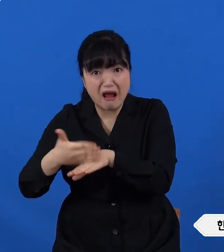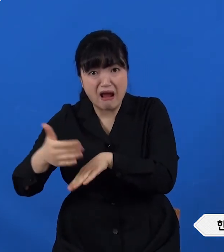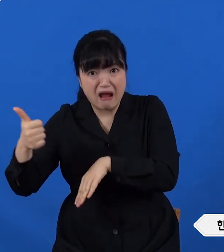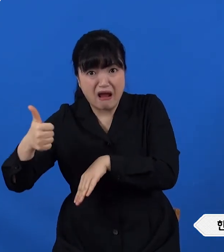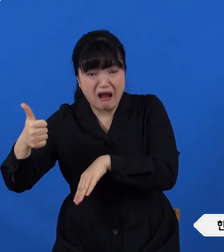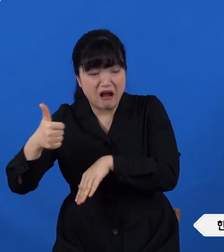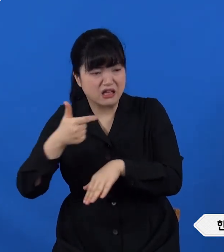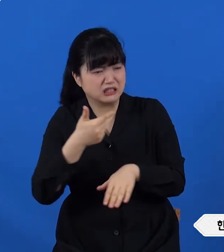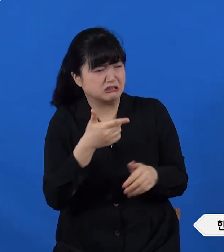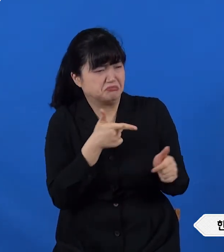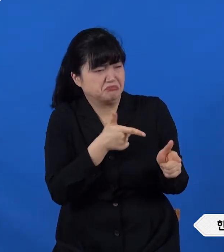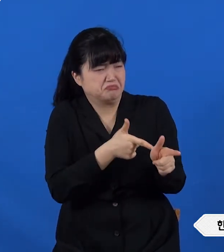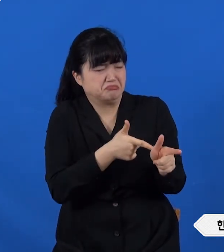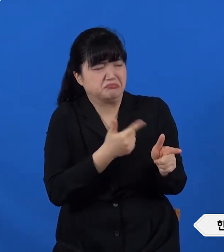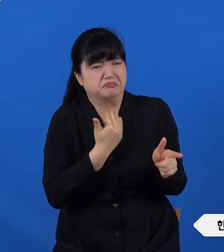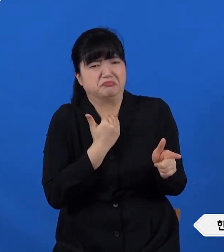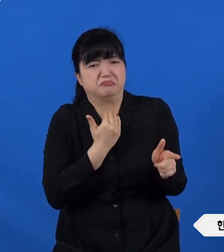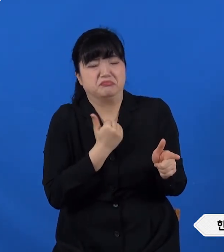성폭행을 하겠다는 말입니다.